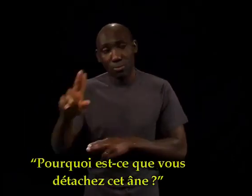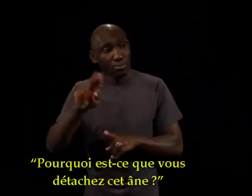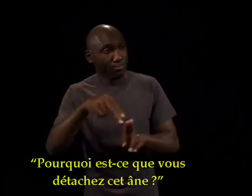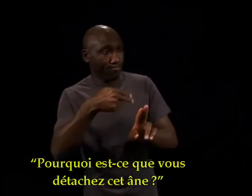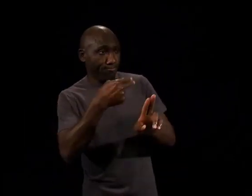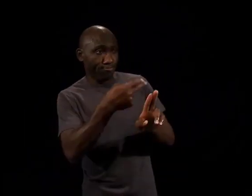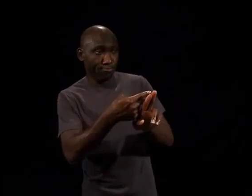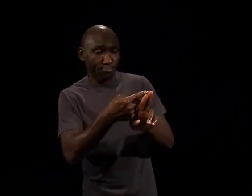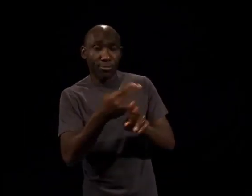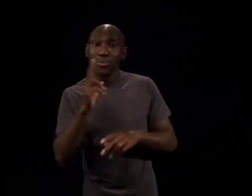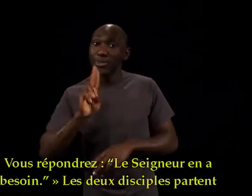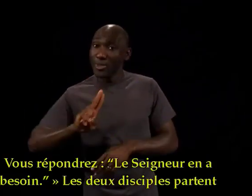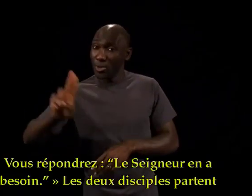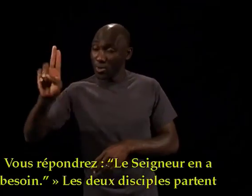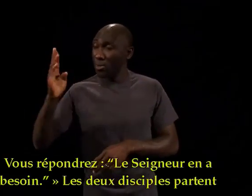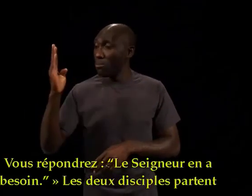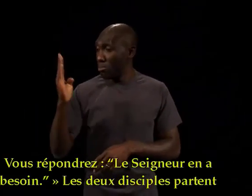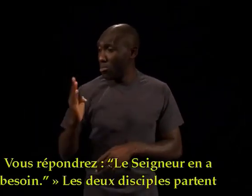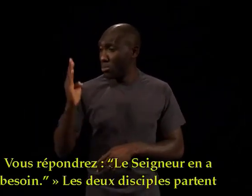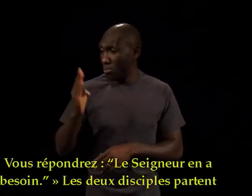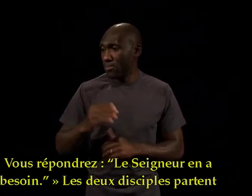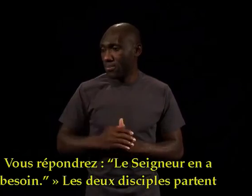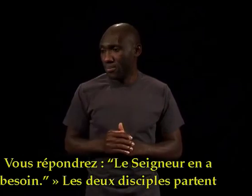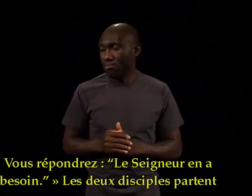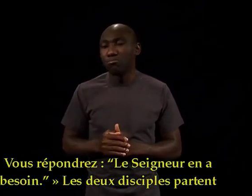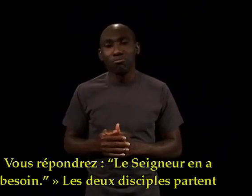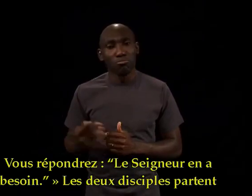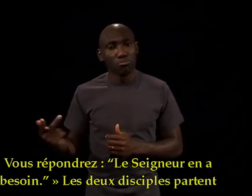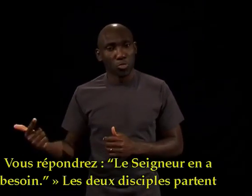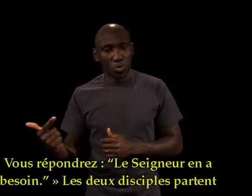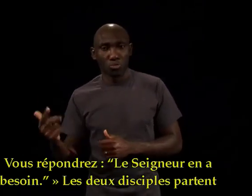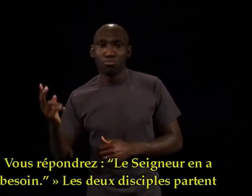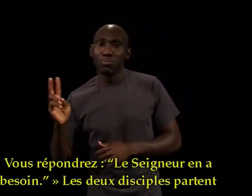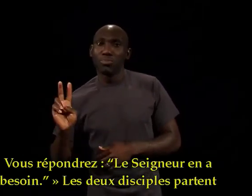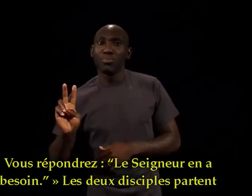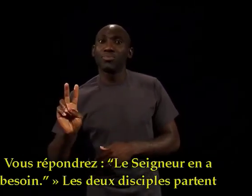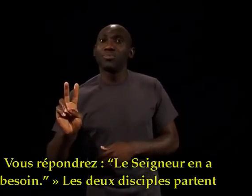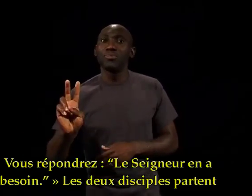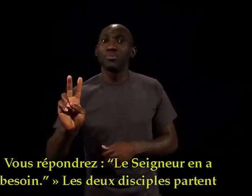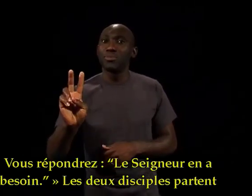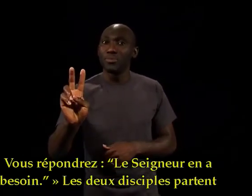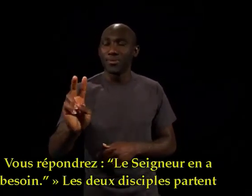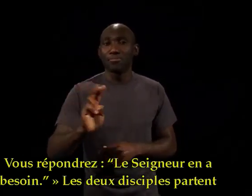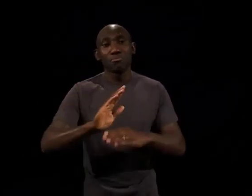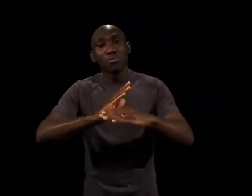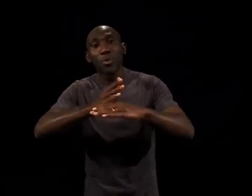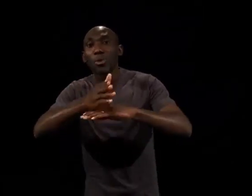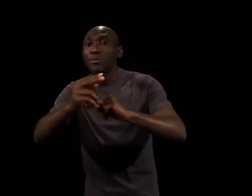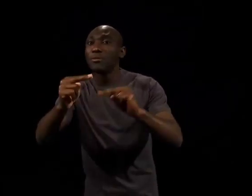âne? Vous répondrez: Le Seigneur en a besoin. Les 2 disciples partent et ils trouvent